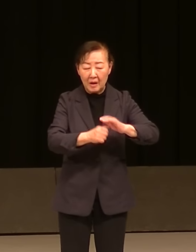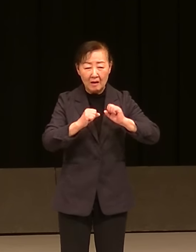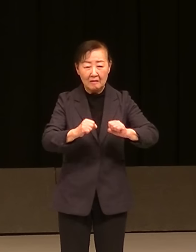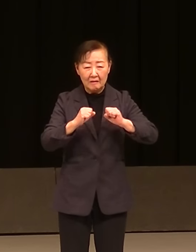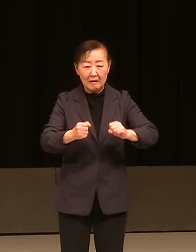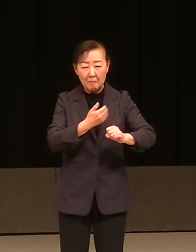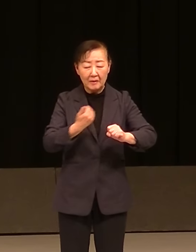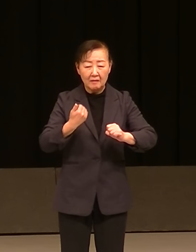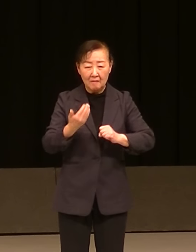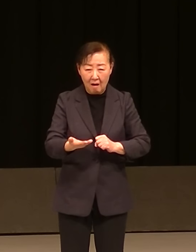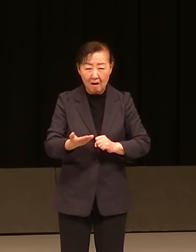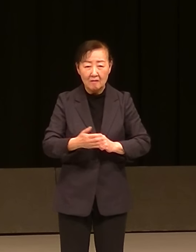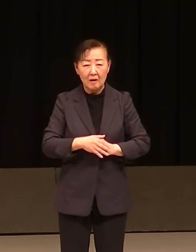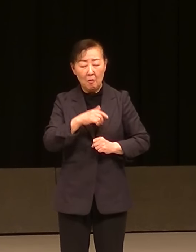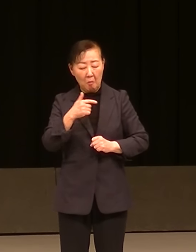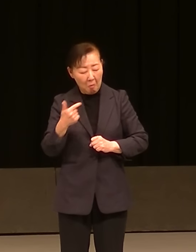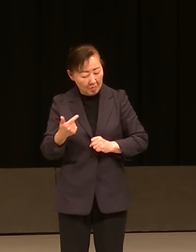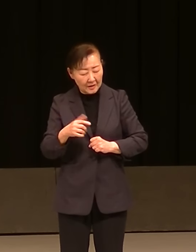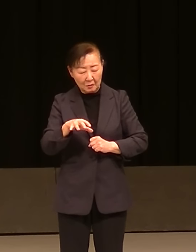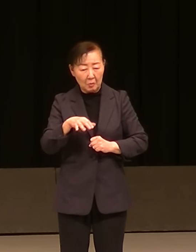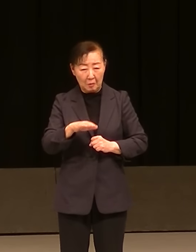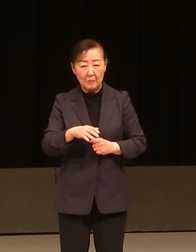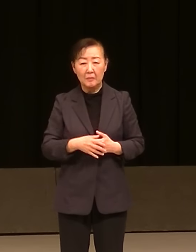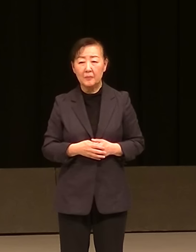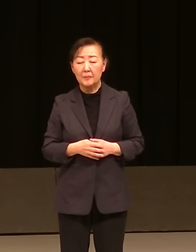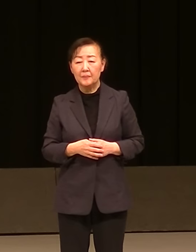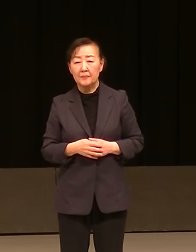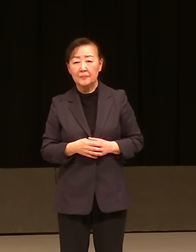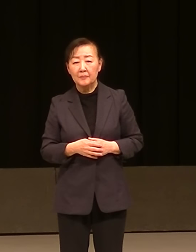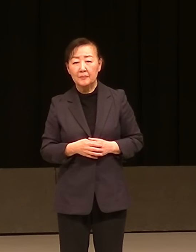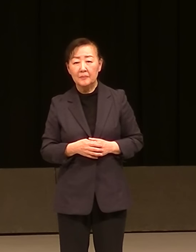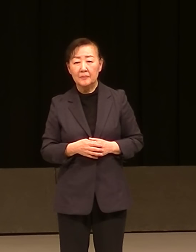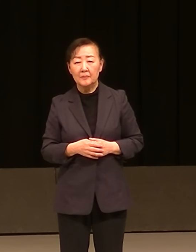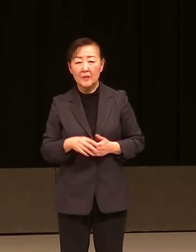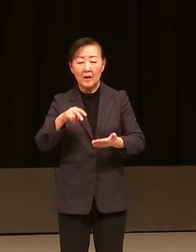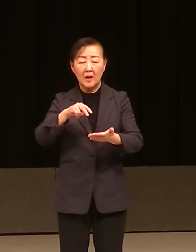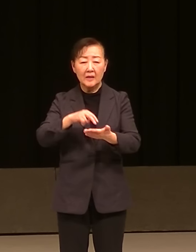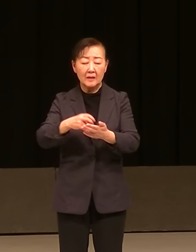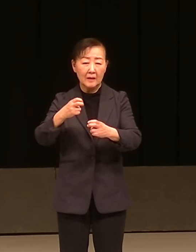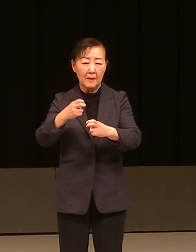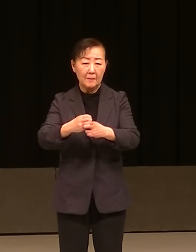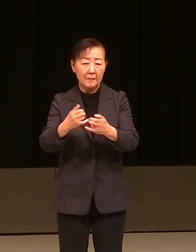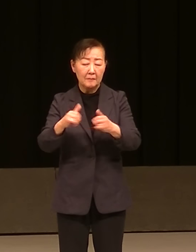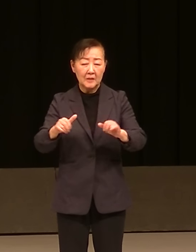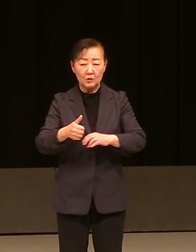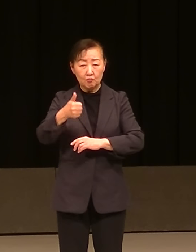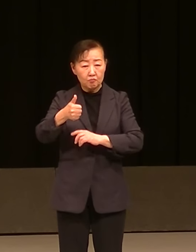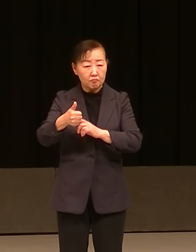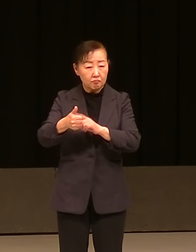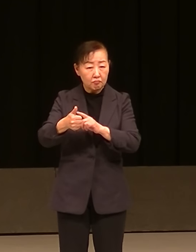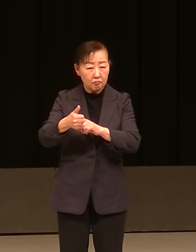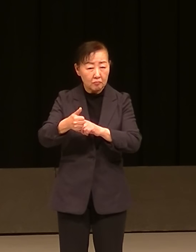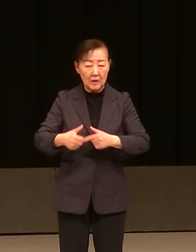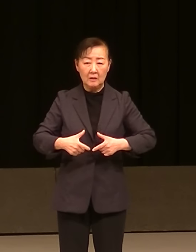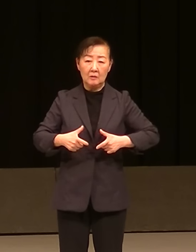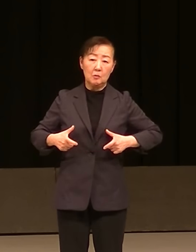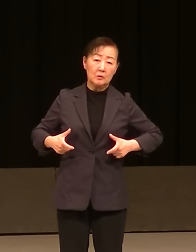かっていうのは大きいと思います。で、立憲民主党がどこまで勇気